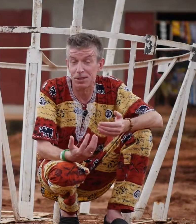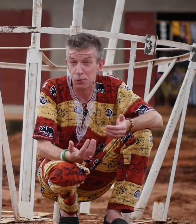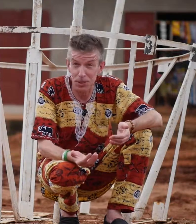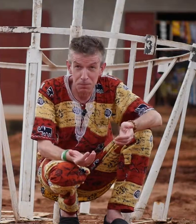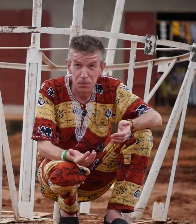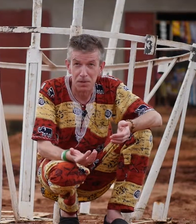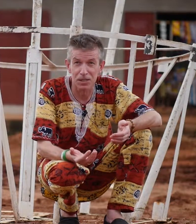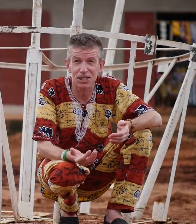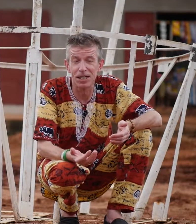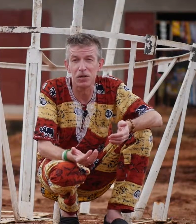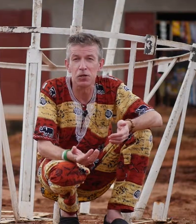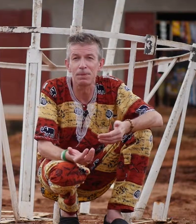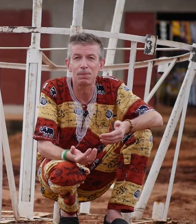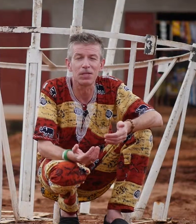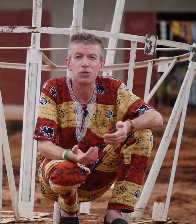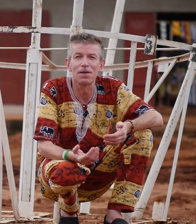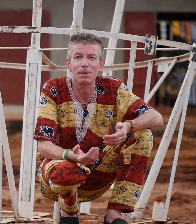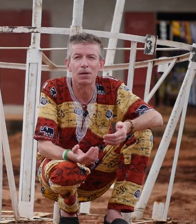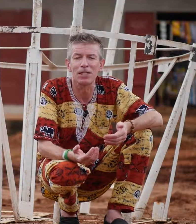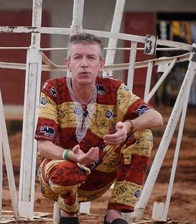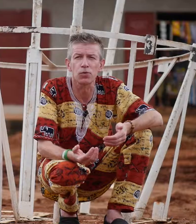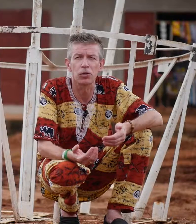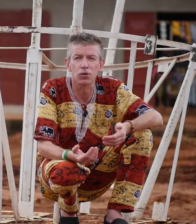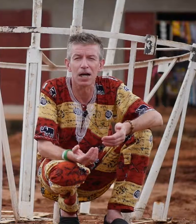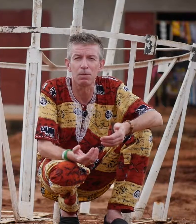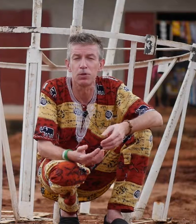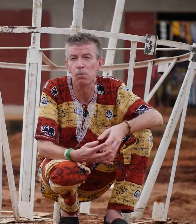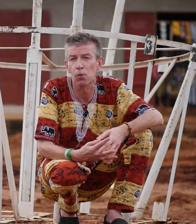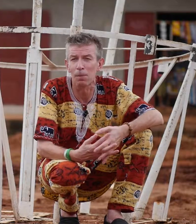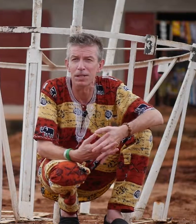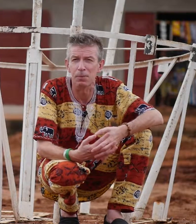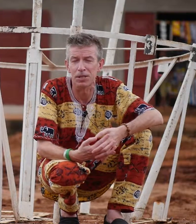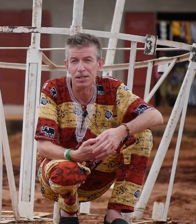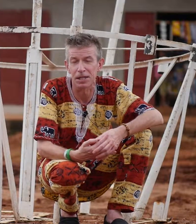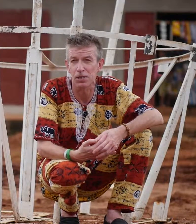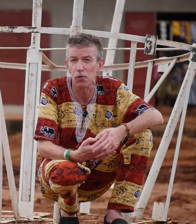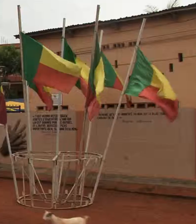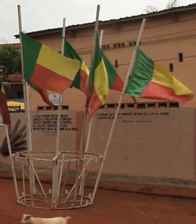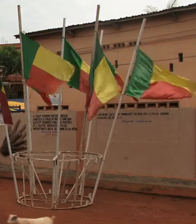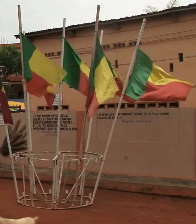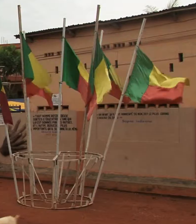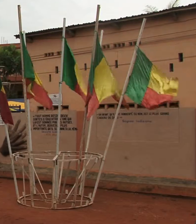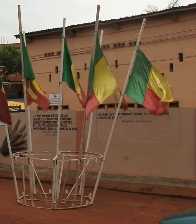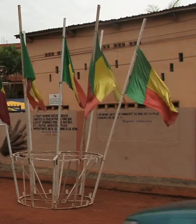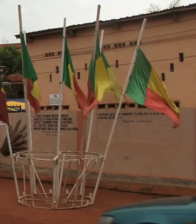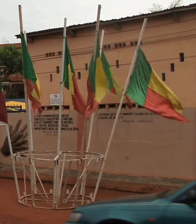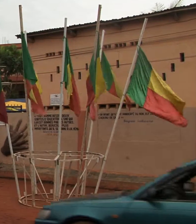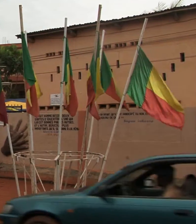oui. J'en ai discuté avec ma collègue sourde Chantal, elle me dit ah, pourquoi pas, ça peut être intéressant. La collaboration a commencé comme ça, on a